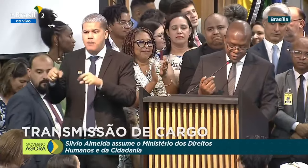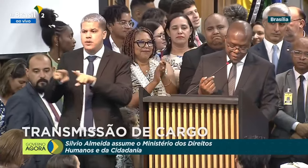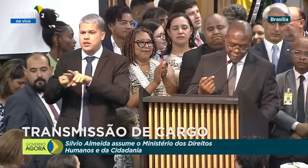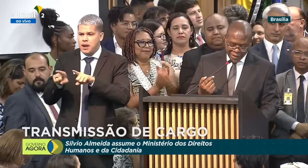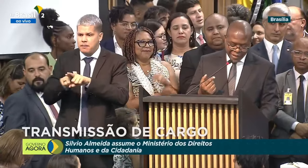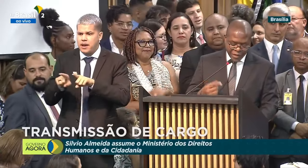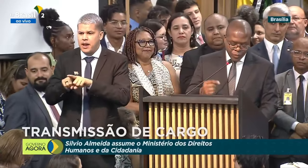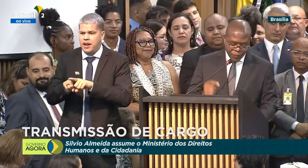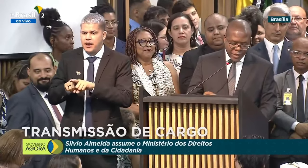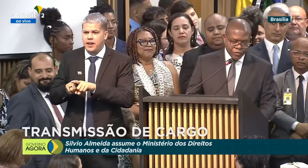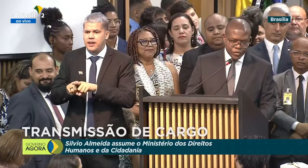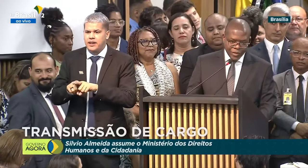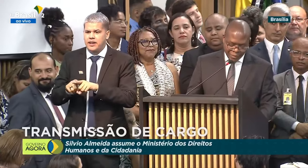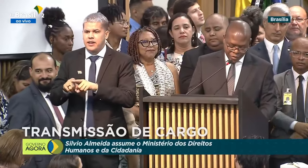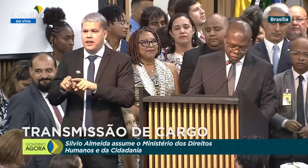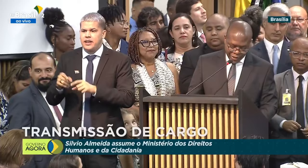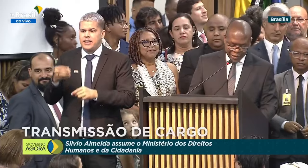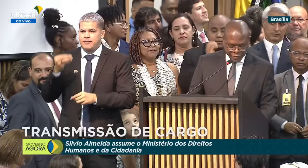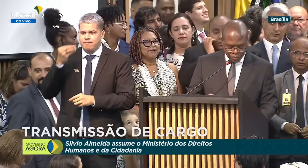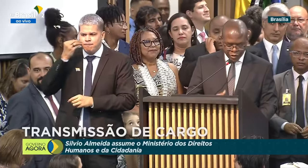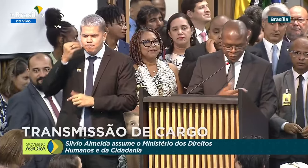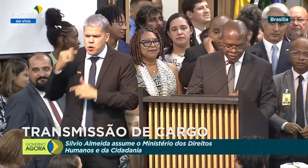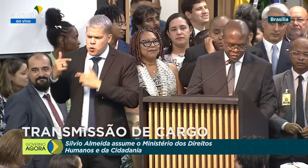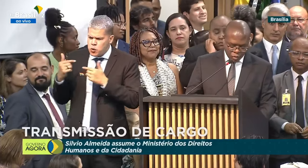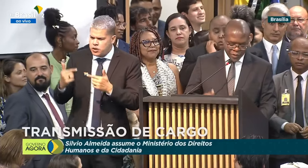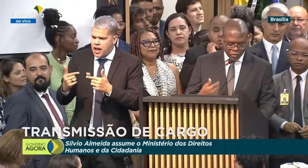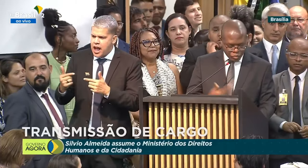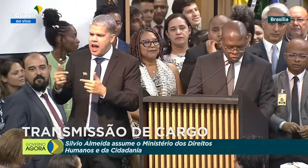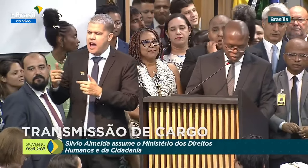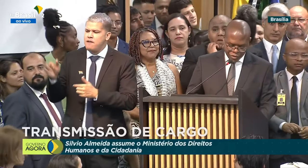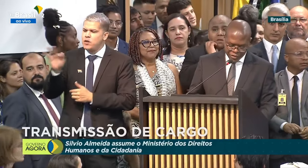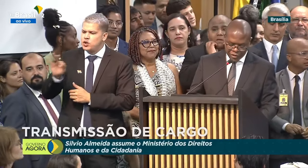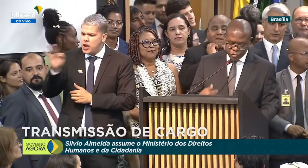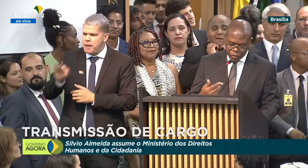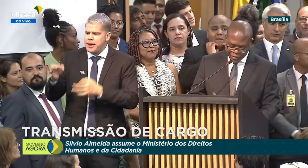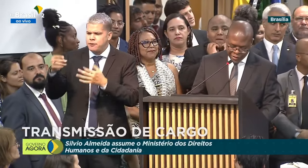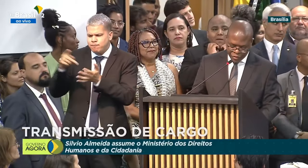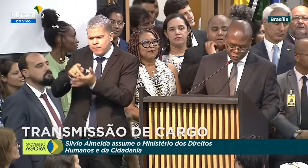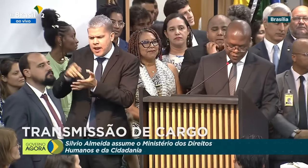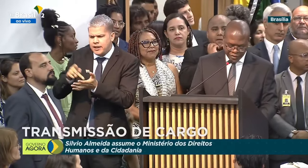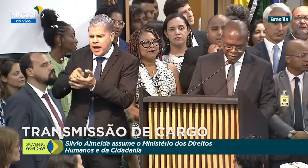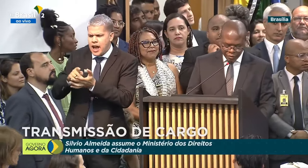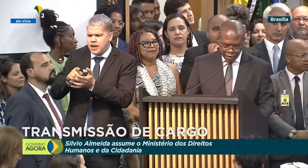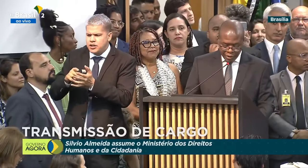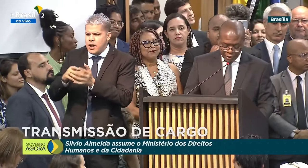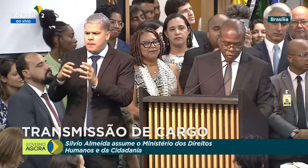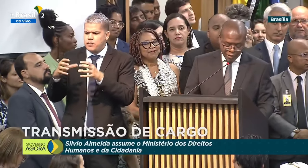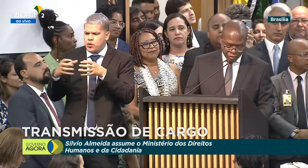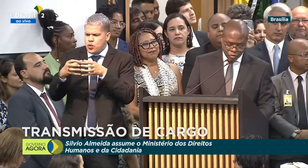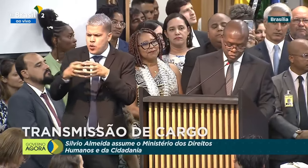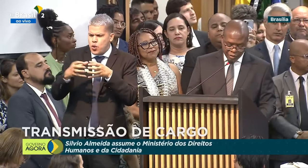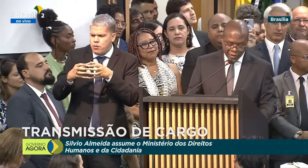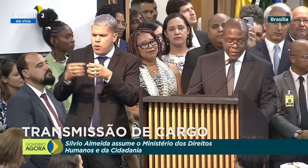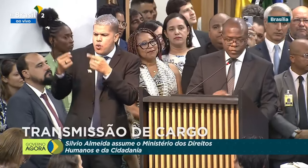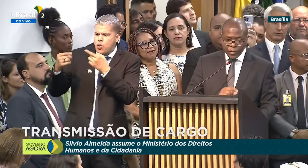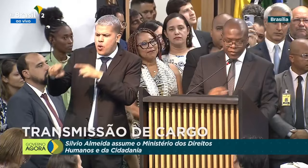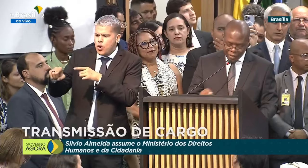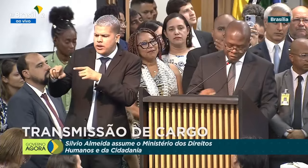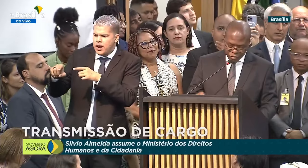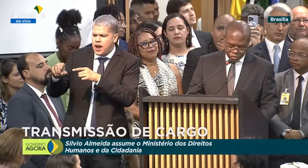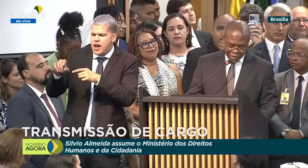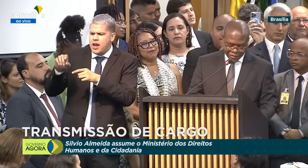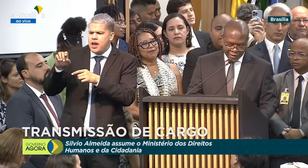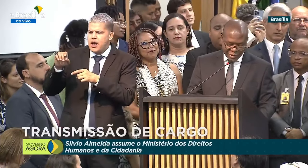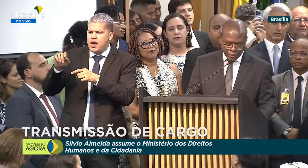condições para que haja o pleno funcionamento do mecanismo Nacional de prevenção com mais tortura como eu já disse vou cometer Nacional de prevenção e combate à tortura e